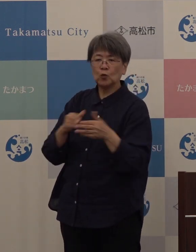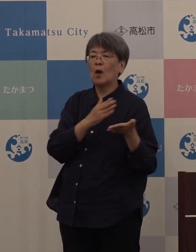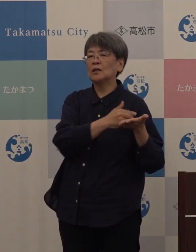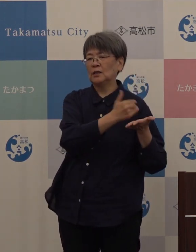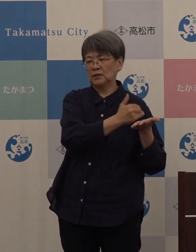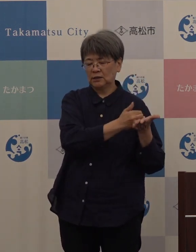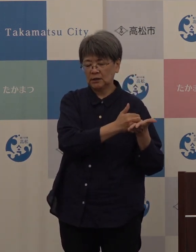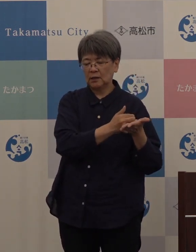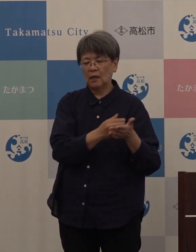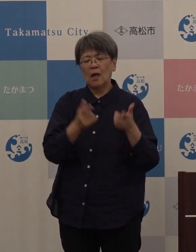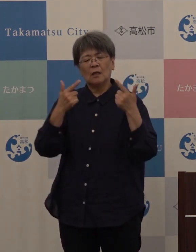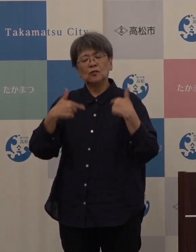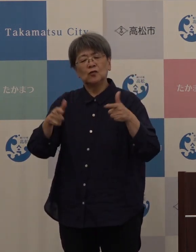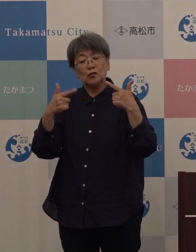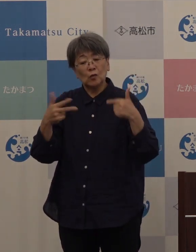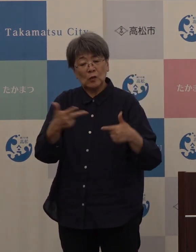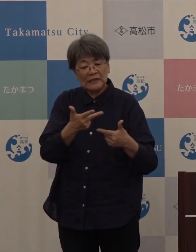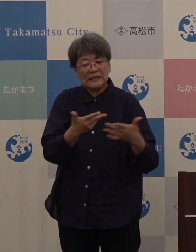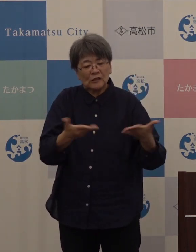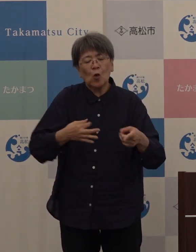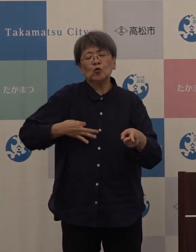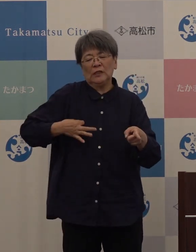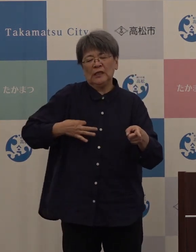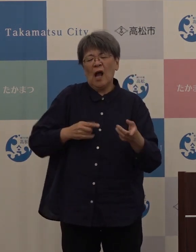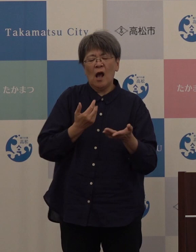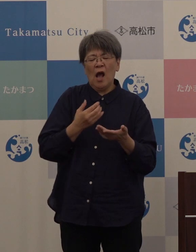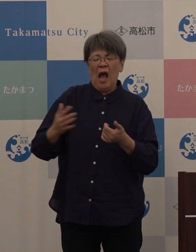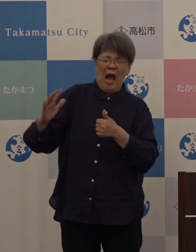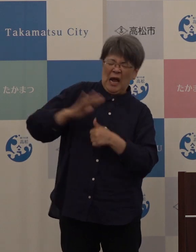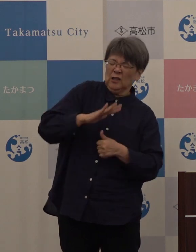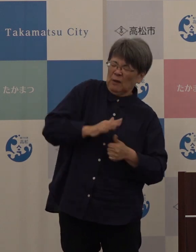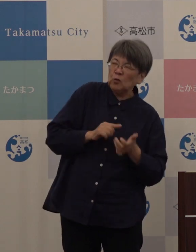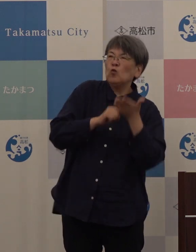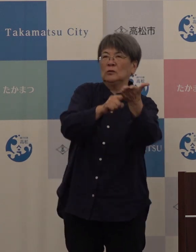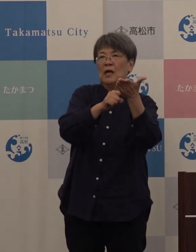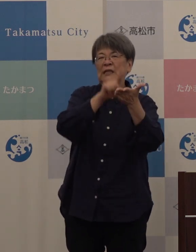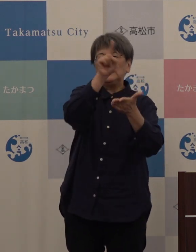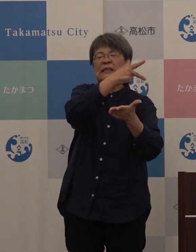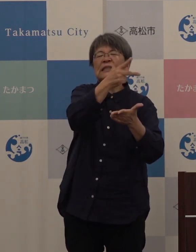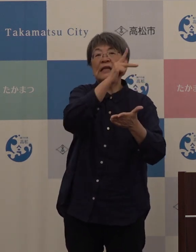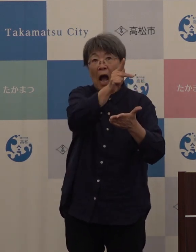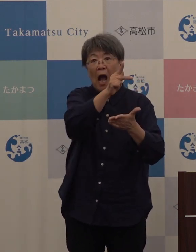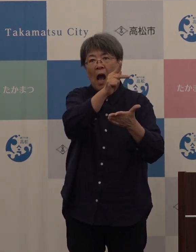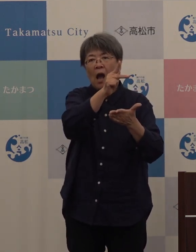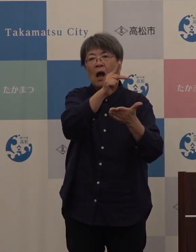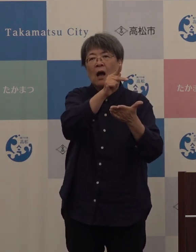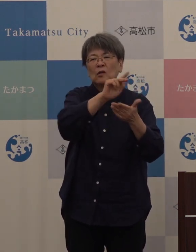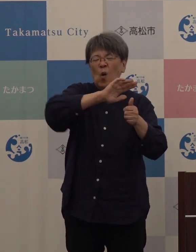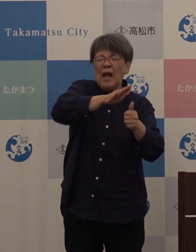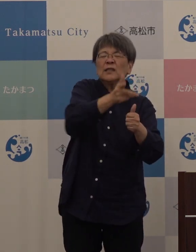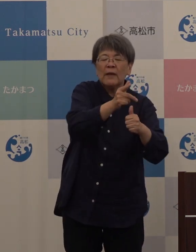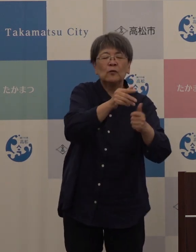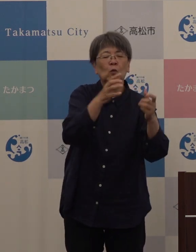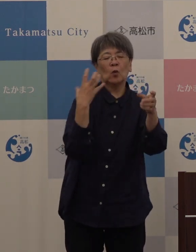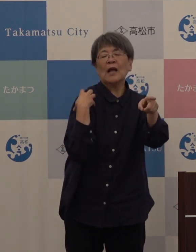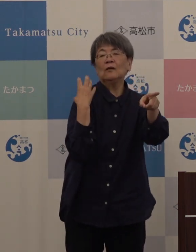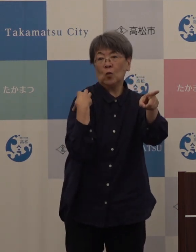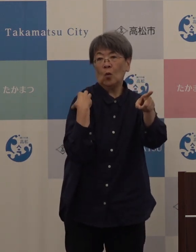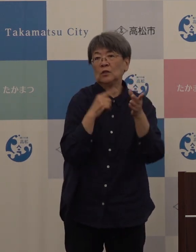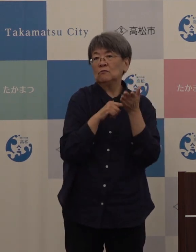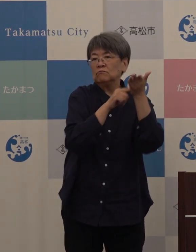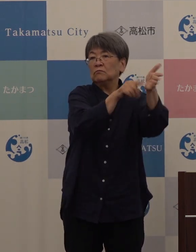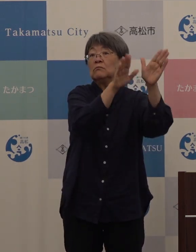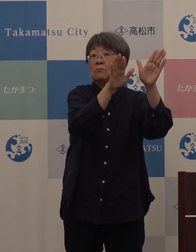まあ、通常の市職員がハラスメントを訴えた場合、人事課のハラスメント対策委員会が意見を集めてそれの判断をもと